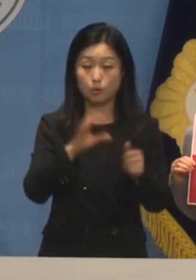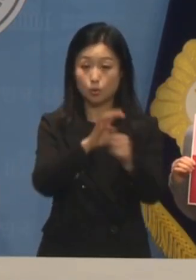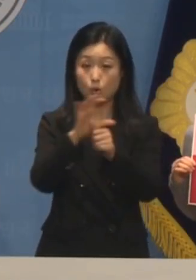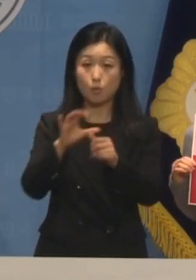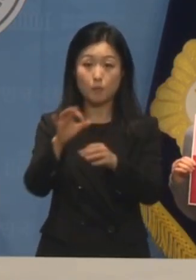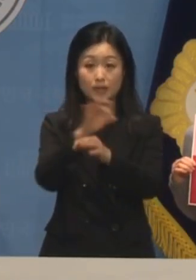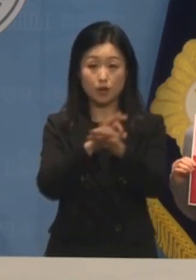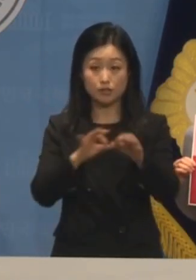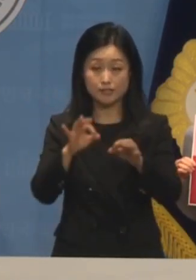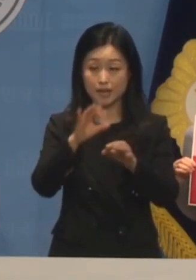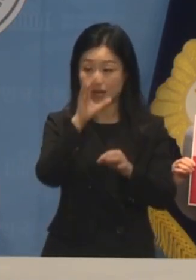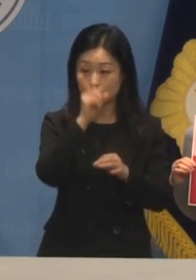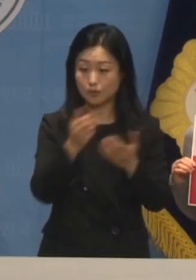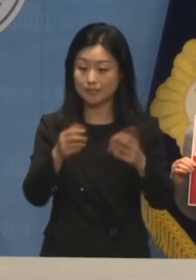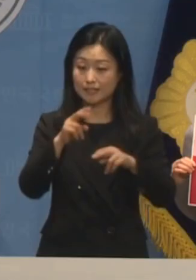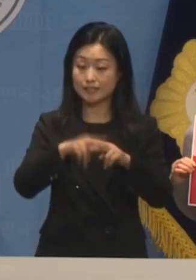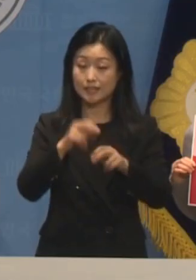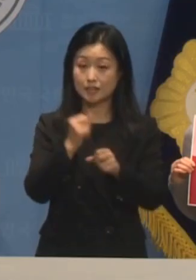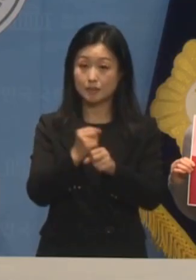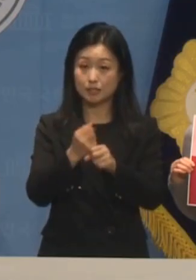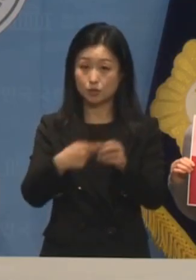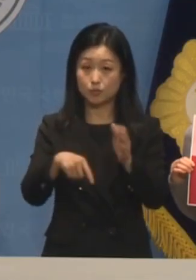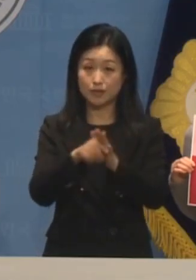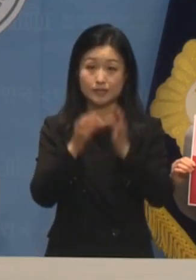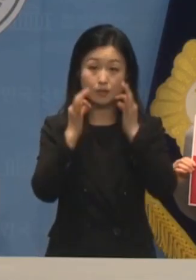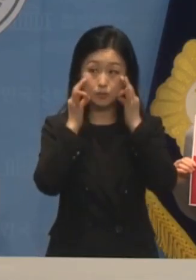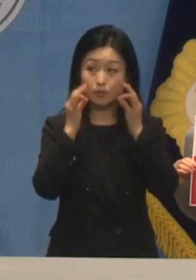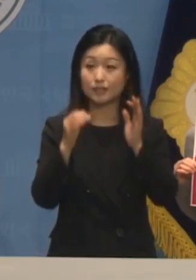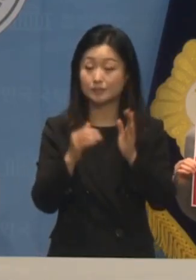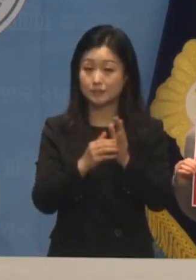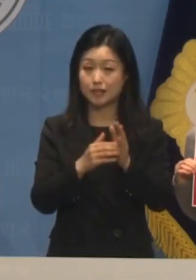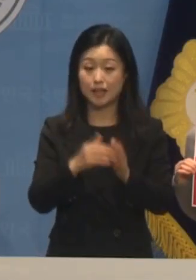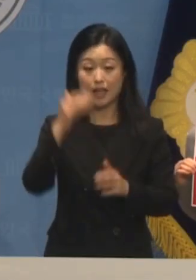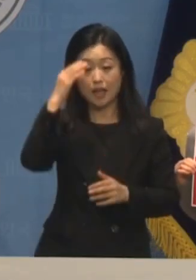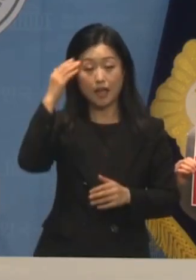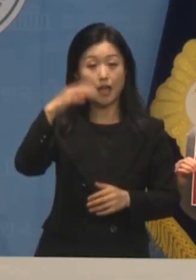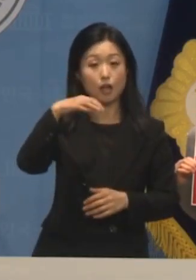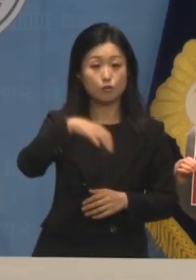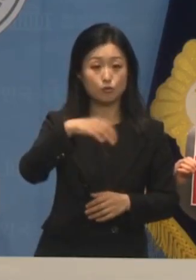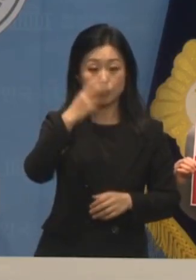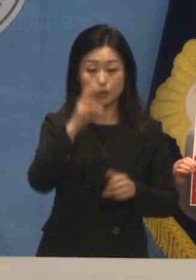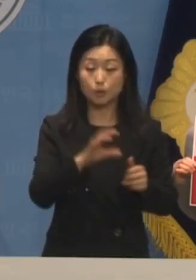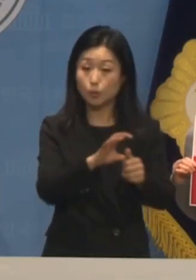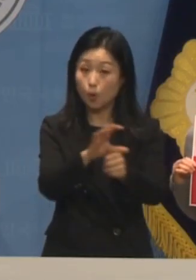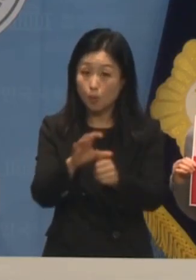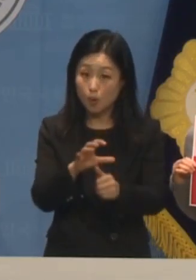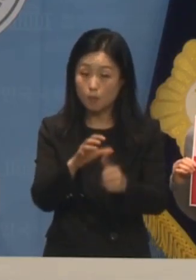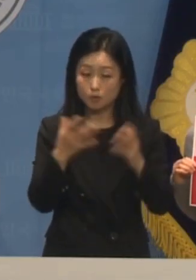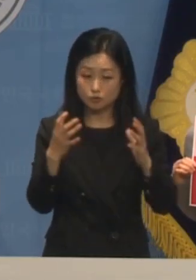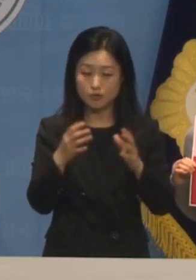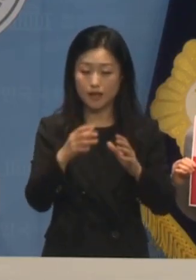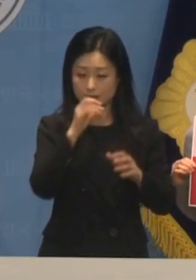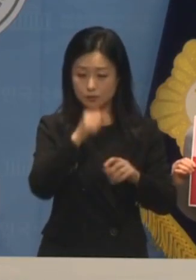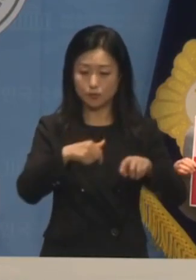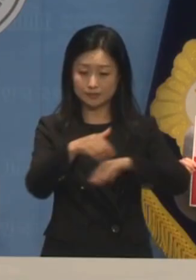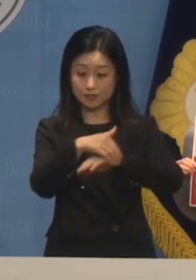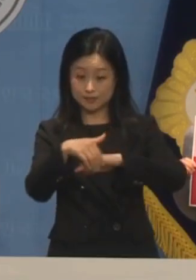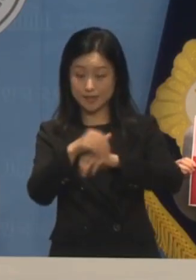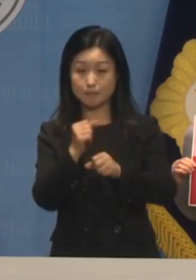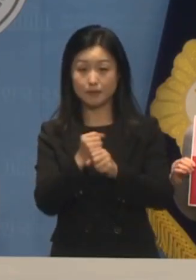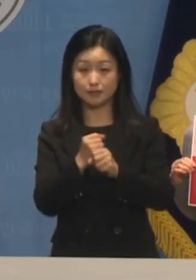양질의 일자리 창출에 주목하고 있습니다. 이제 한국도 돌봄을 국가의 주요 정책으로 삼아야